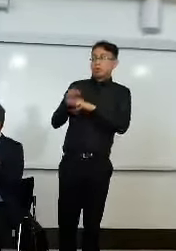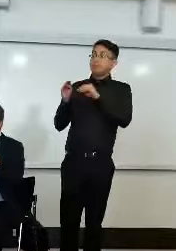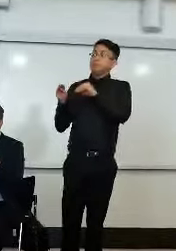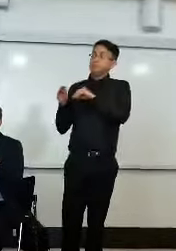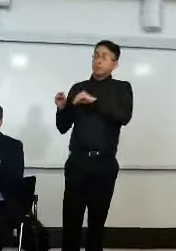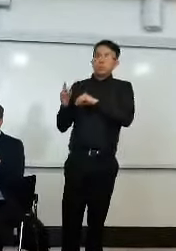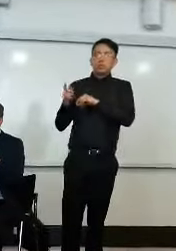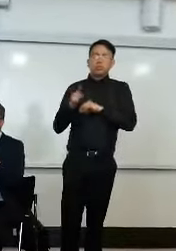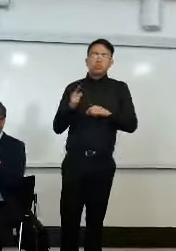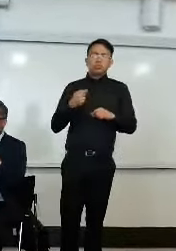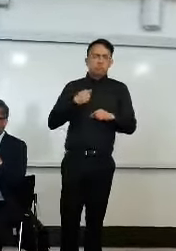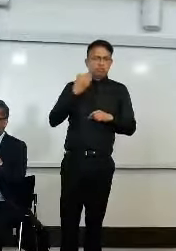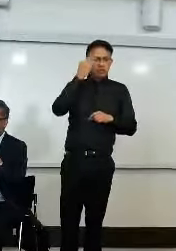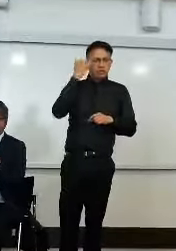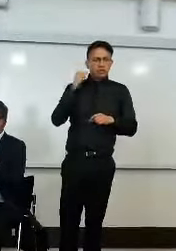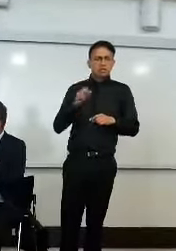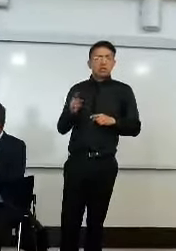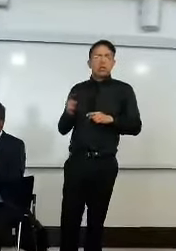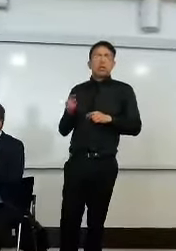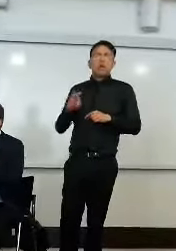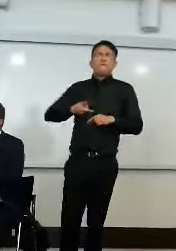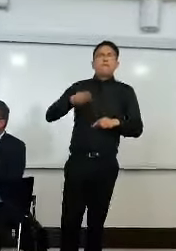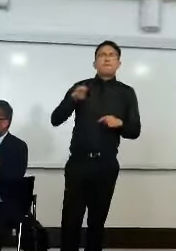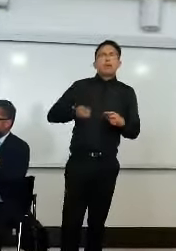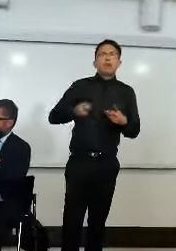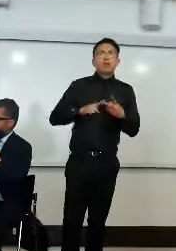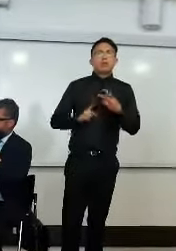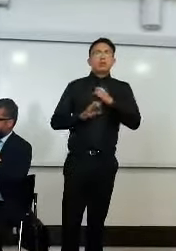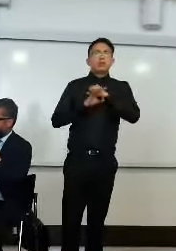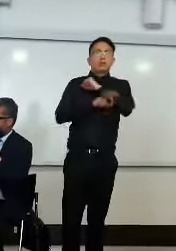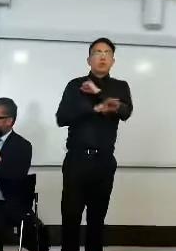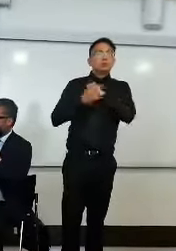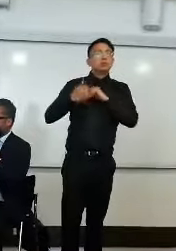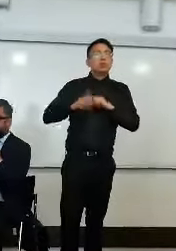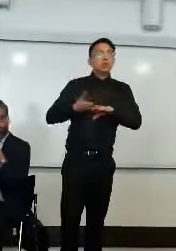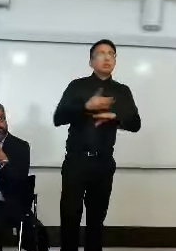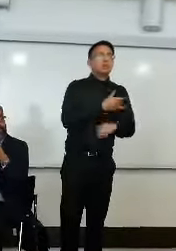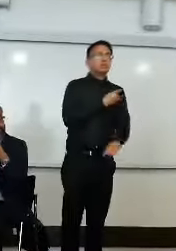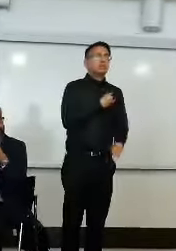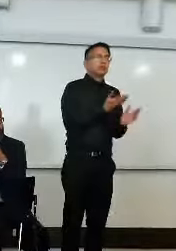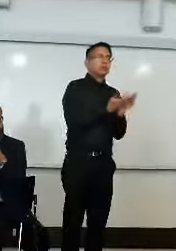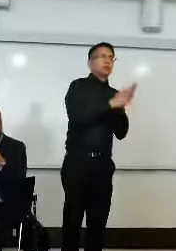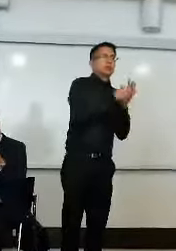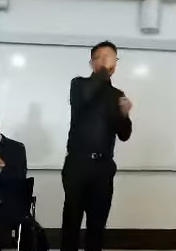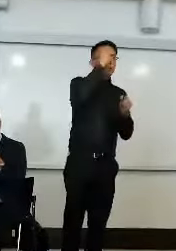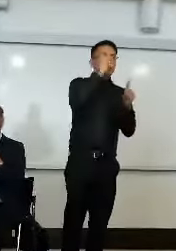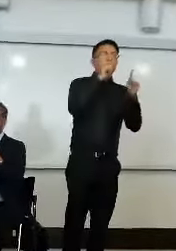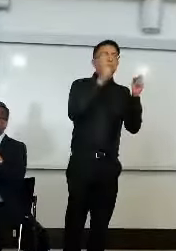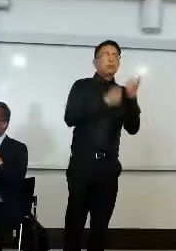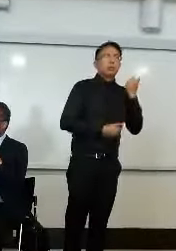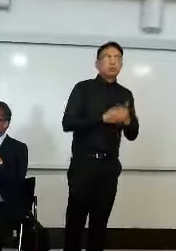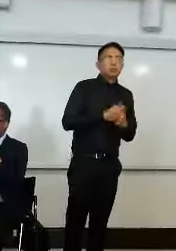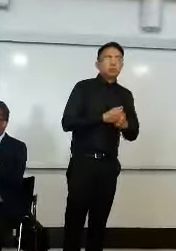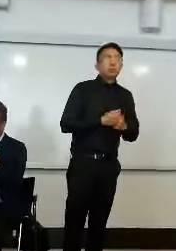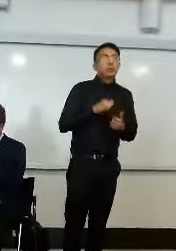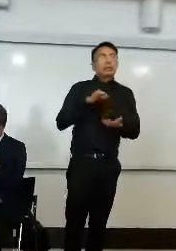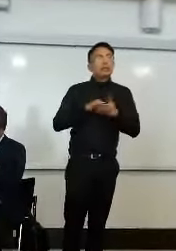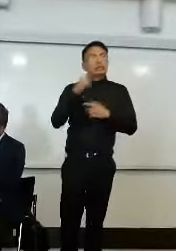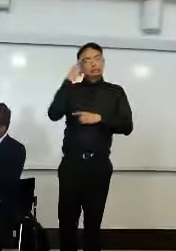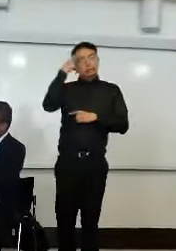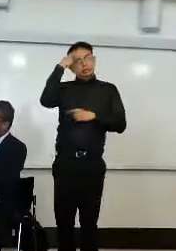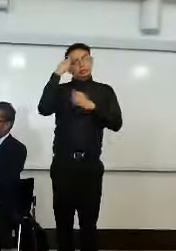juega en algo que se supone, o un abogado, o un psicólogo, ya debe. ¿Listo? Digamos que ese es también uno de los grandes retos que nos implica como